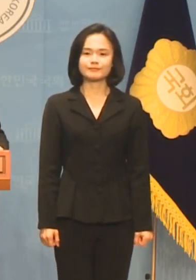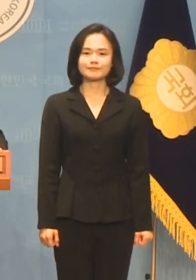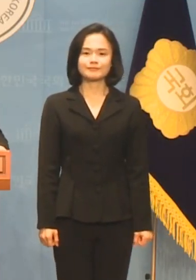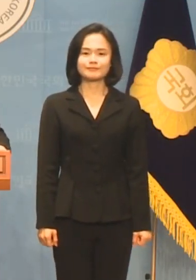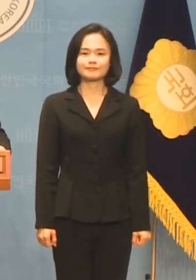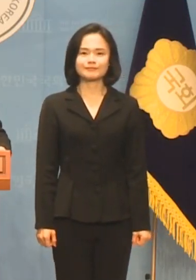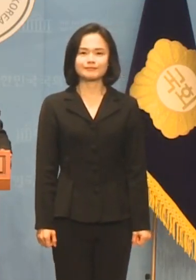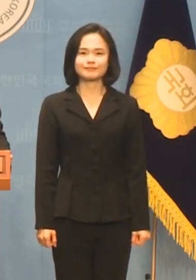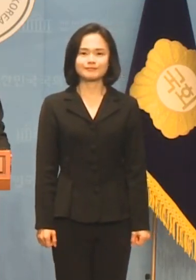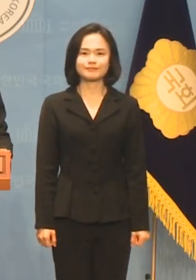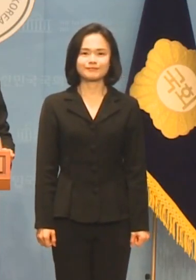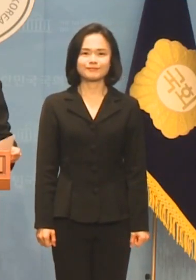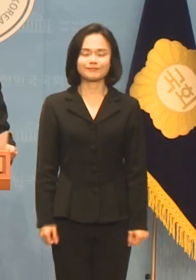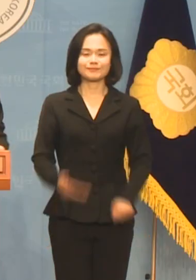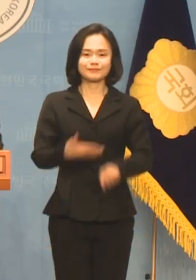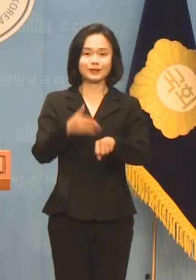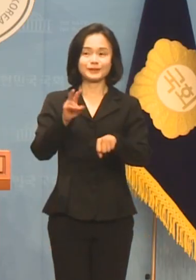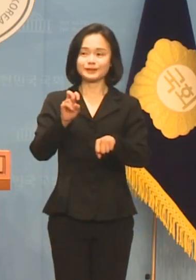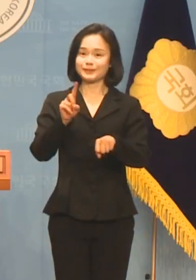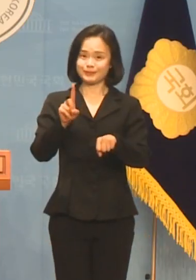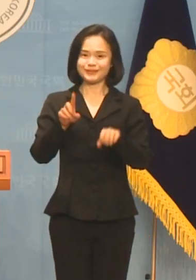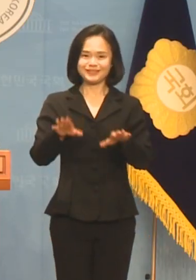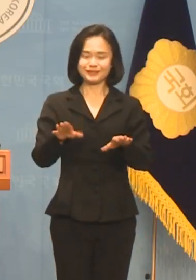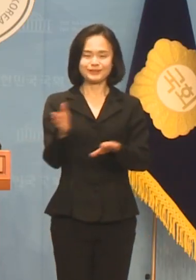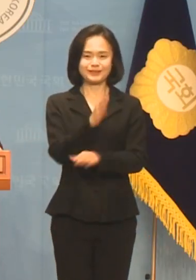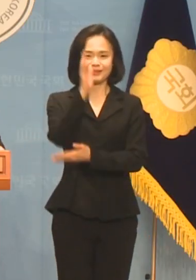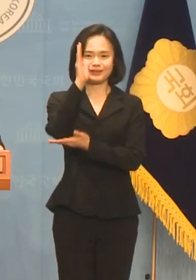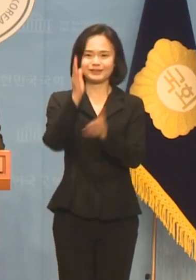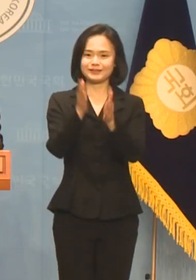네, 21분이라서 시작을 하도록 하겠습니다.